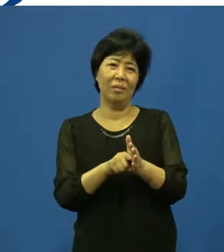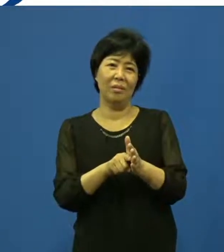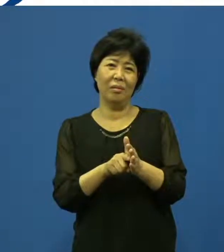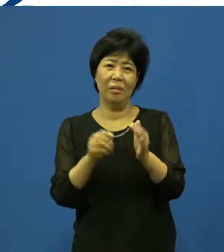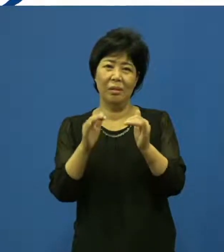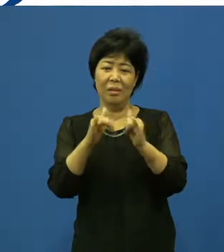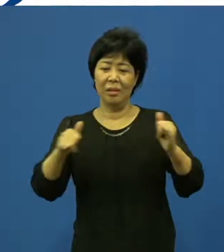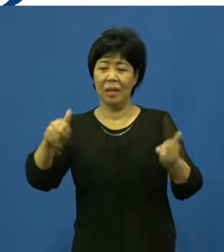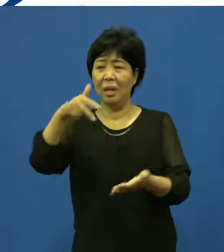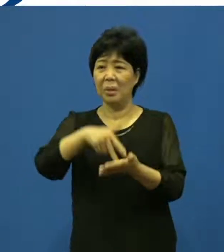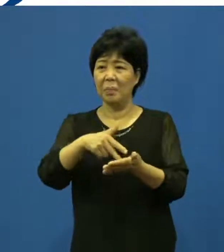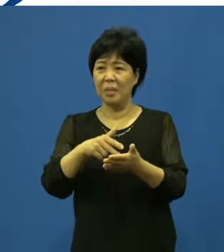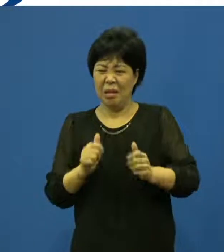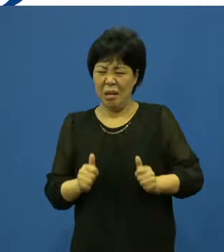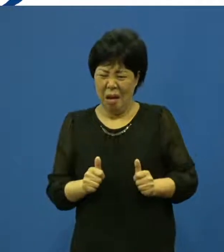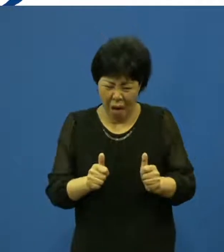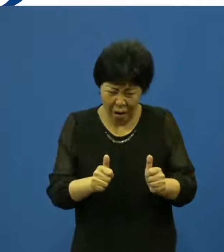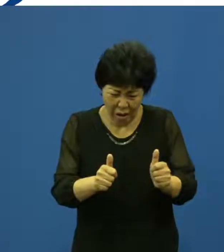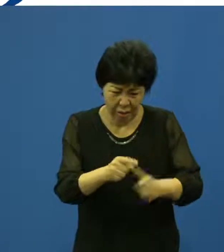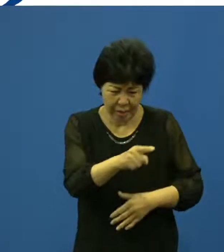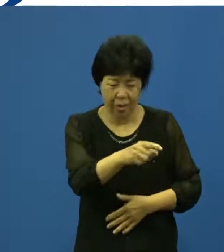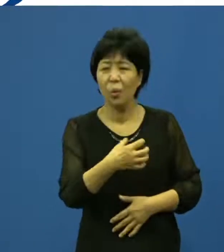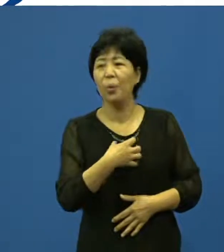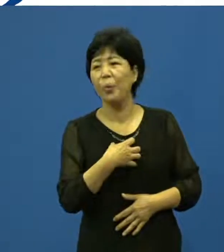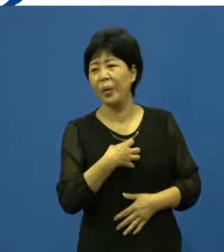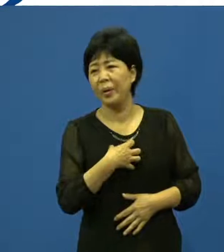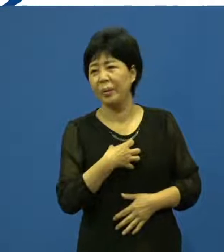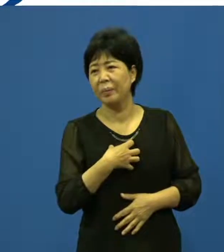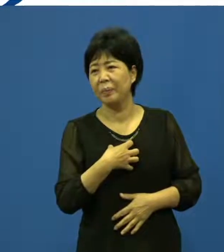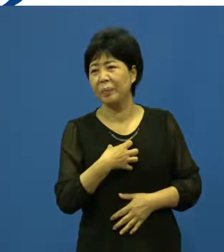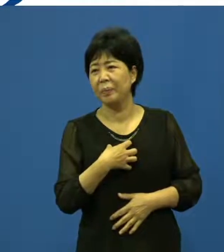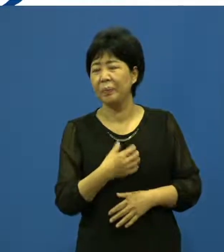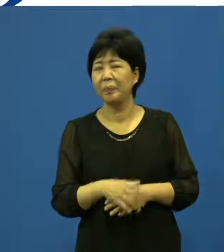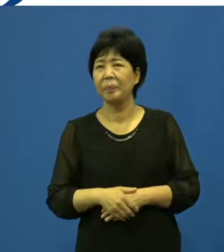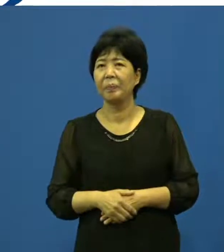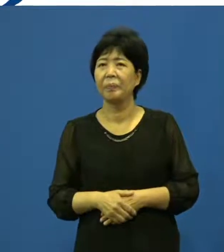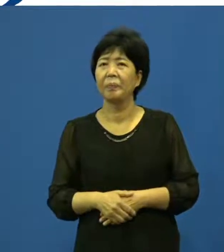열심을 경계해야 합니다. 그런 열심은 십자가의 대적이 된다.